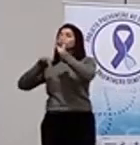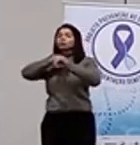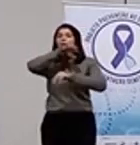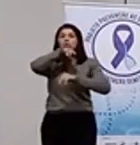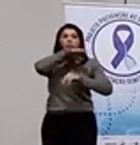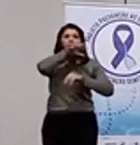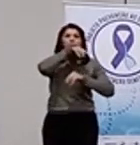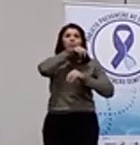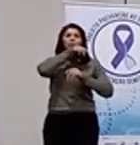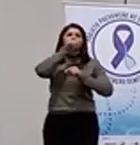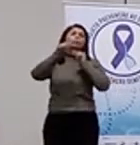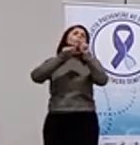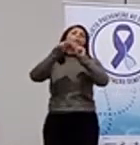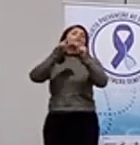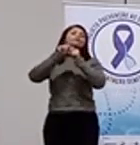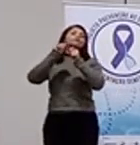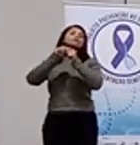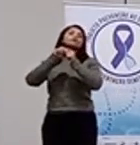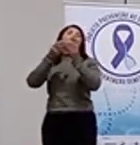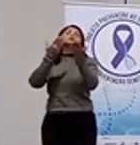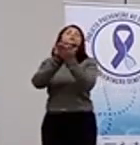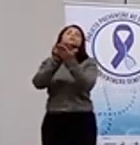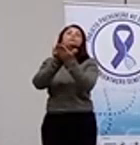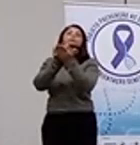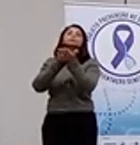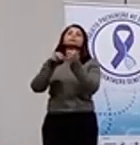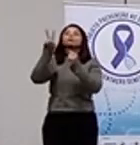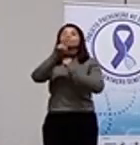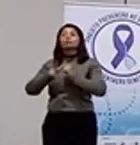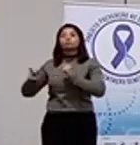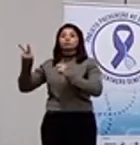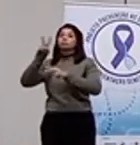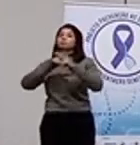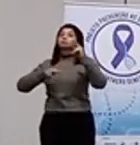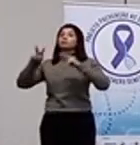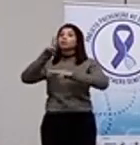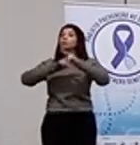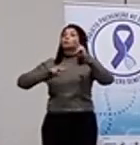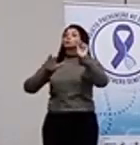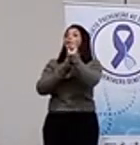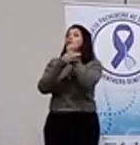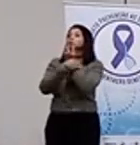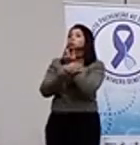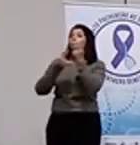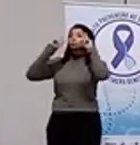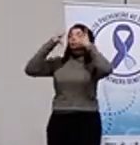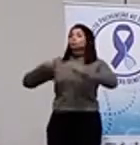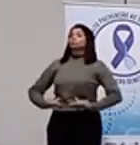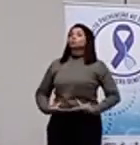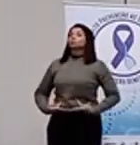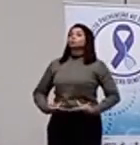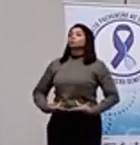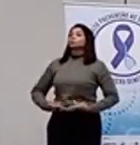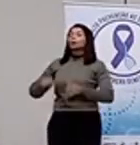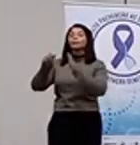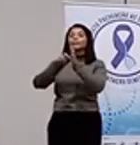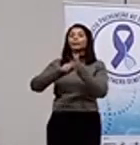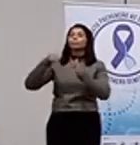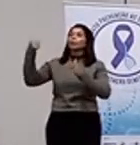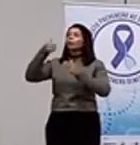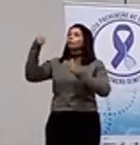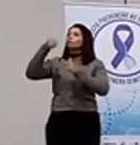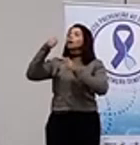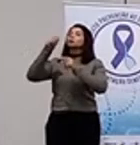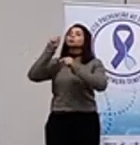estudo vai fazer? A primeira fase do estudo vai avaliar se ele é seguro em ser humano. Então, a primeira fase do estudo, por incrível que pareça,